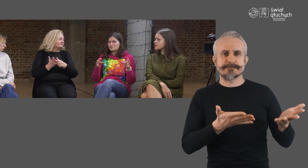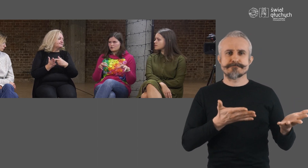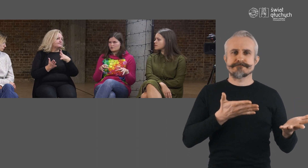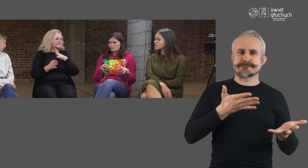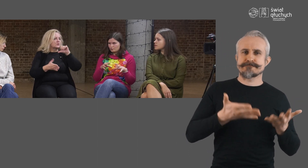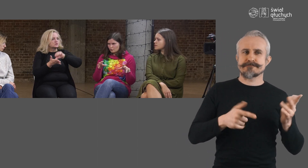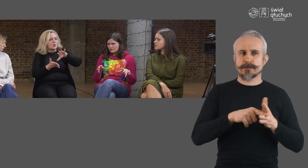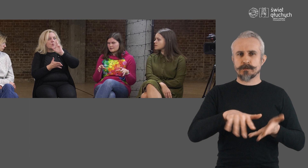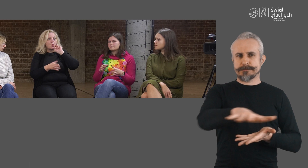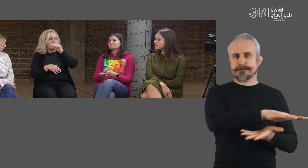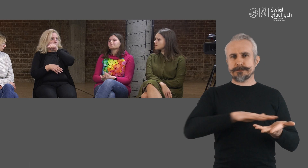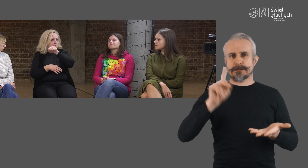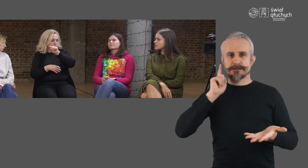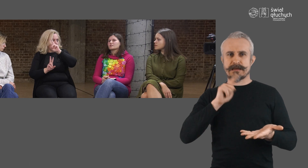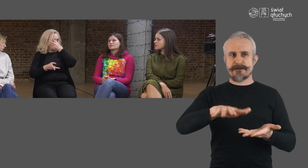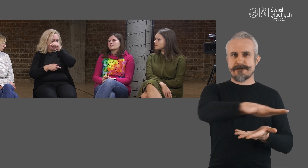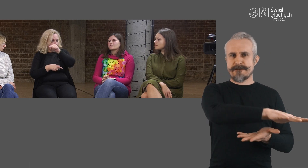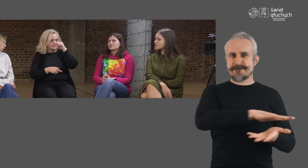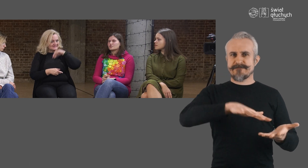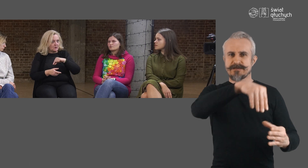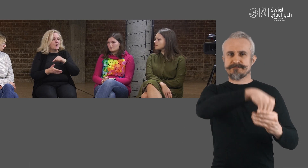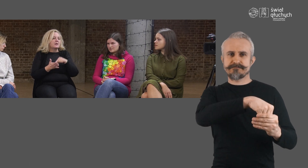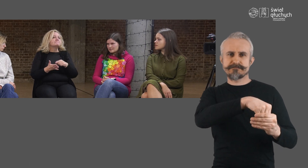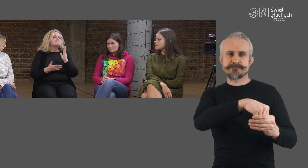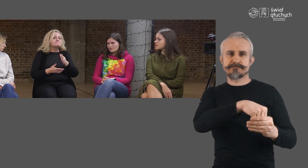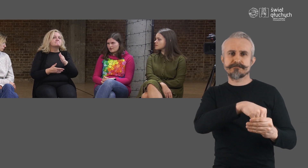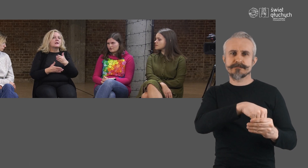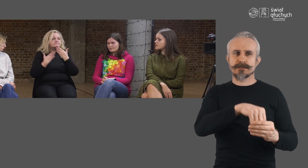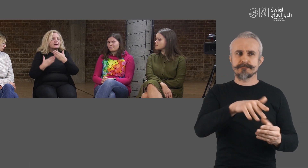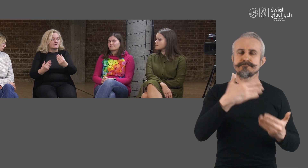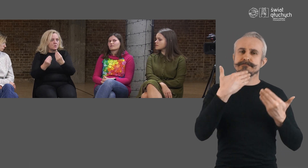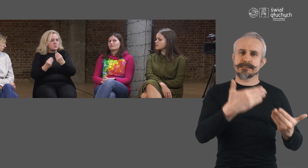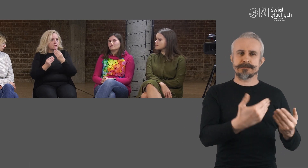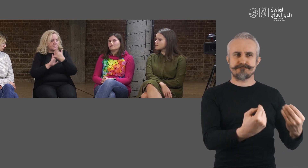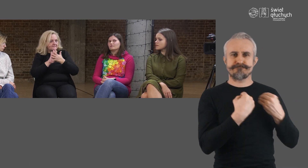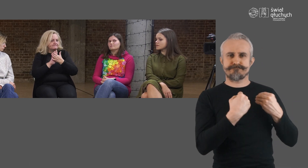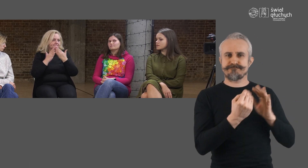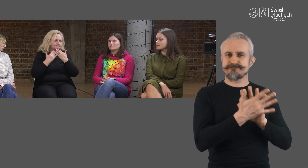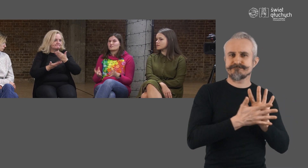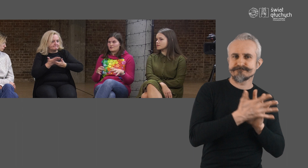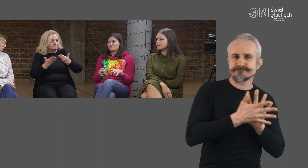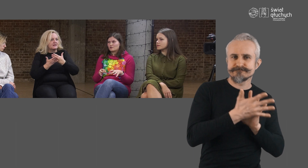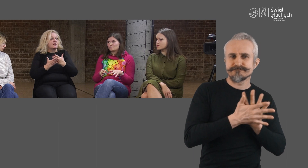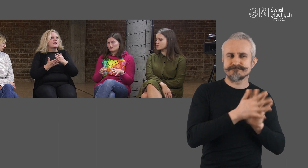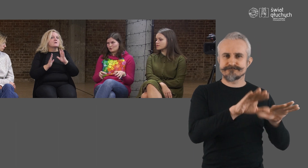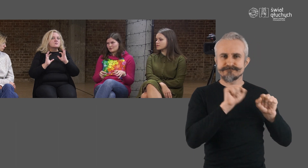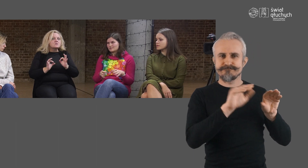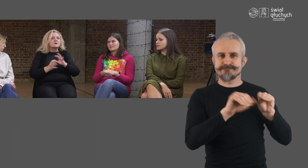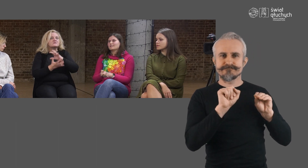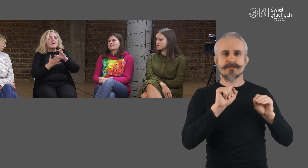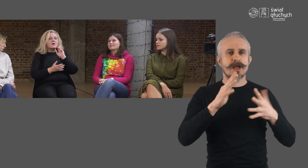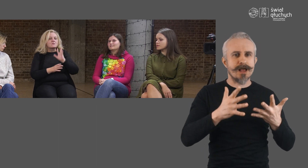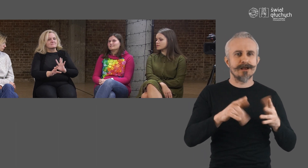była w tym środowisku osób głuchych i dzięki niej też nauczyłam się języka migowego. Weszłam właśnie w świat osób